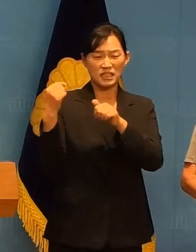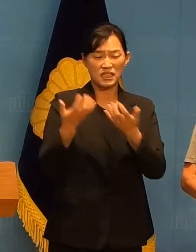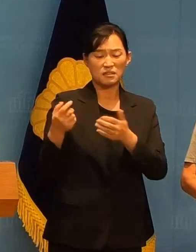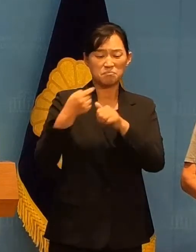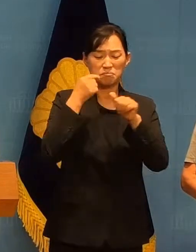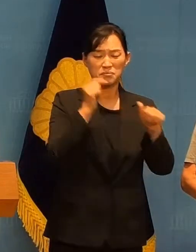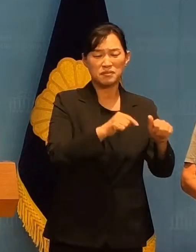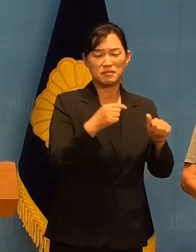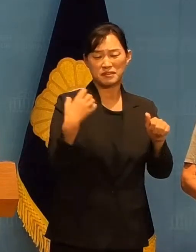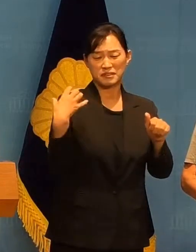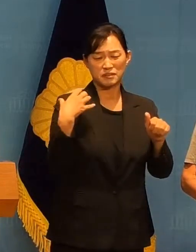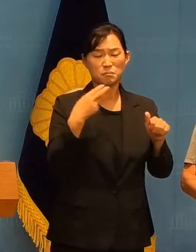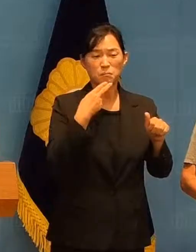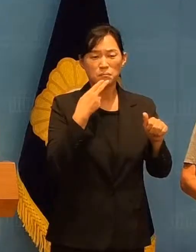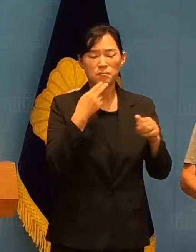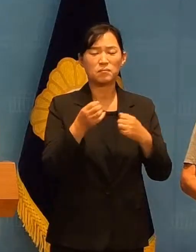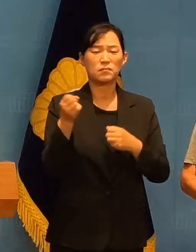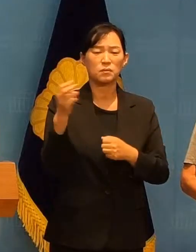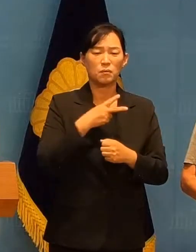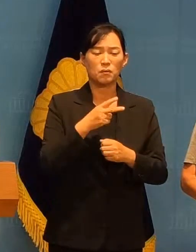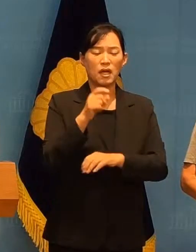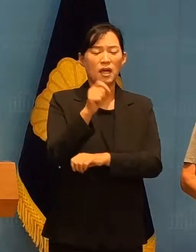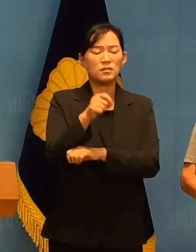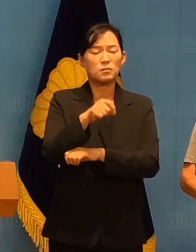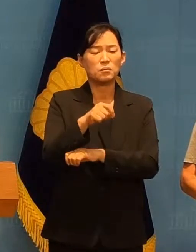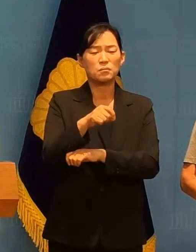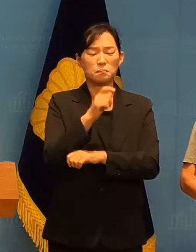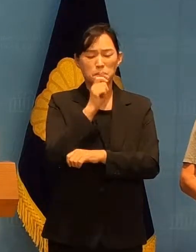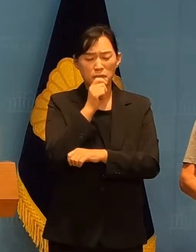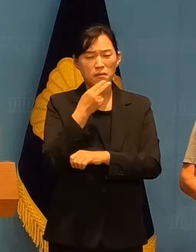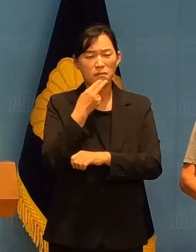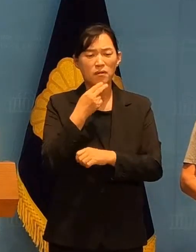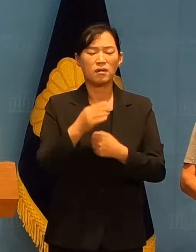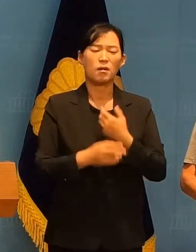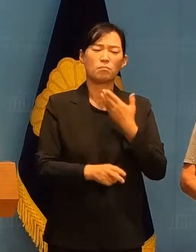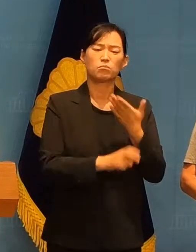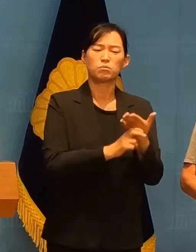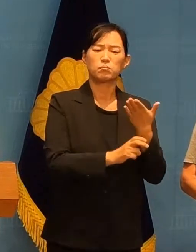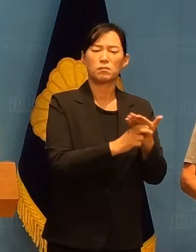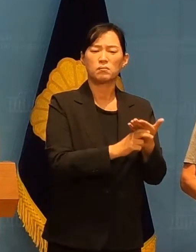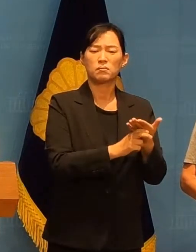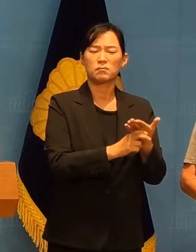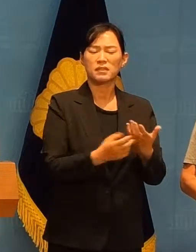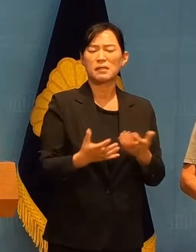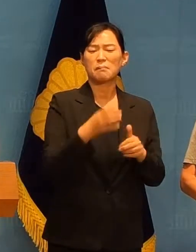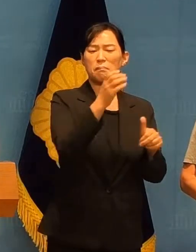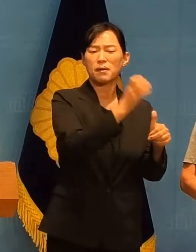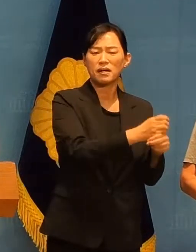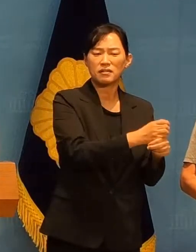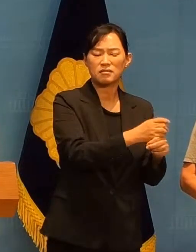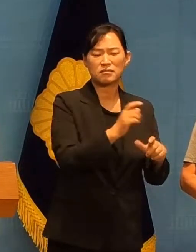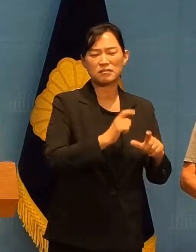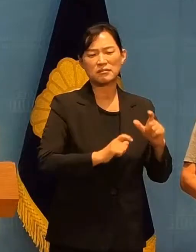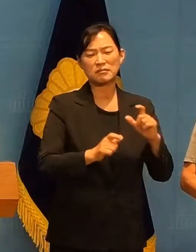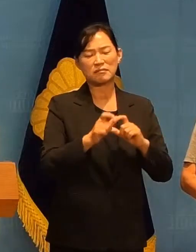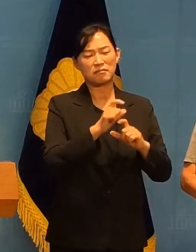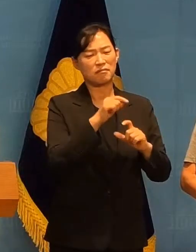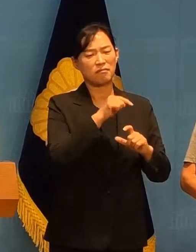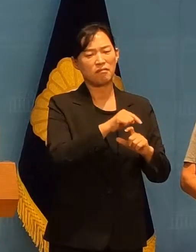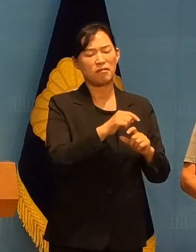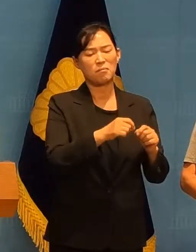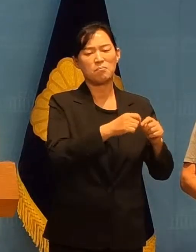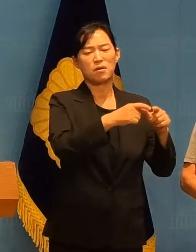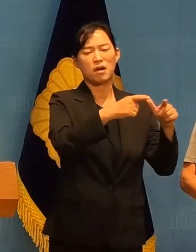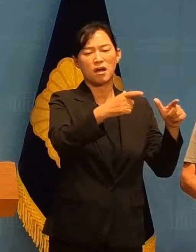행정당국의 묵인 속에 불법 다단계 하도급 구조는 오히려 더 교묘하게